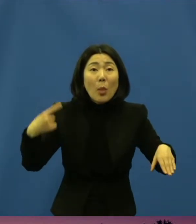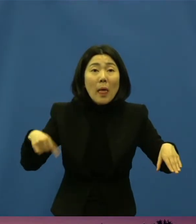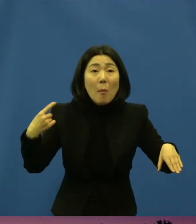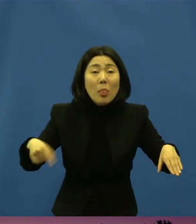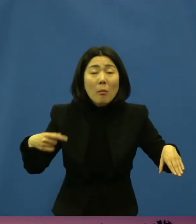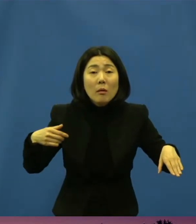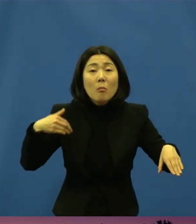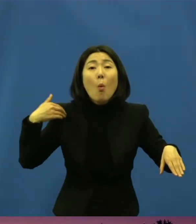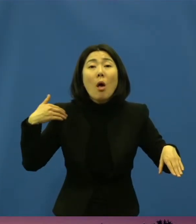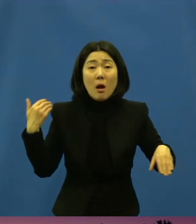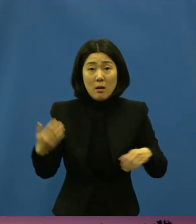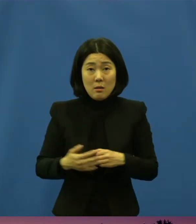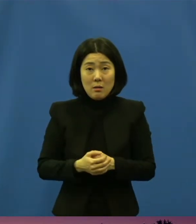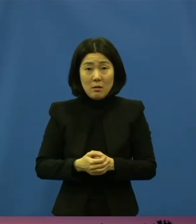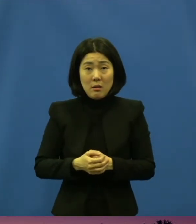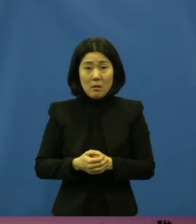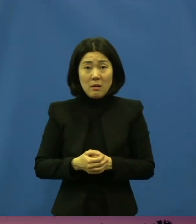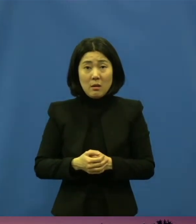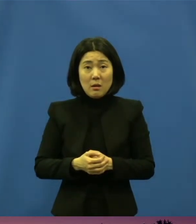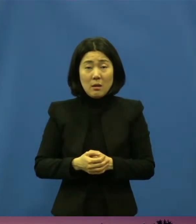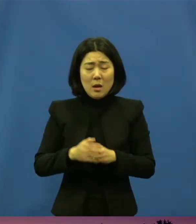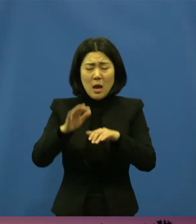그냥 대충 성경을 알아가지고는 안 돼요.